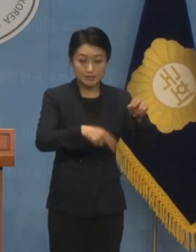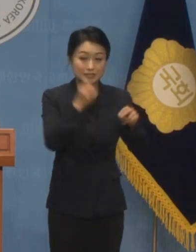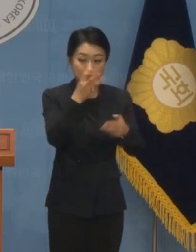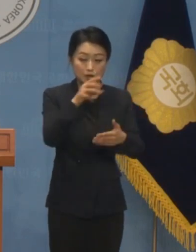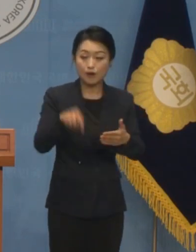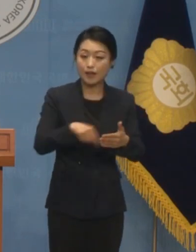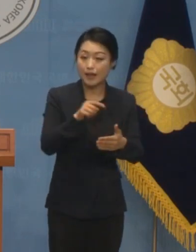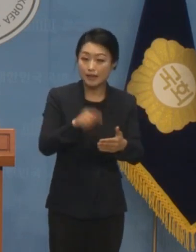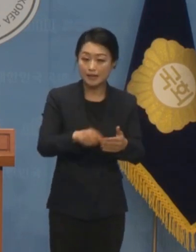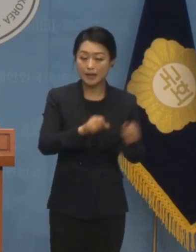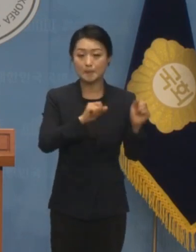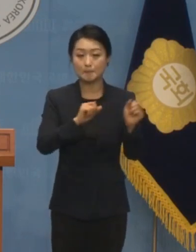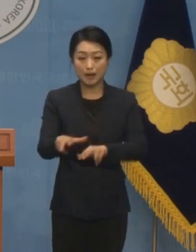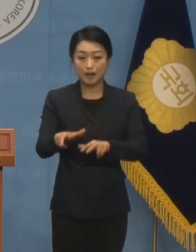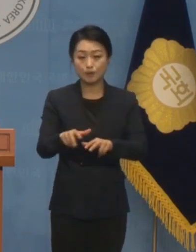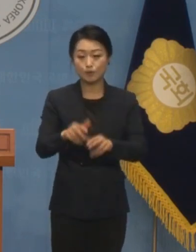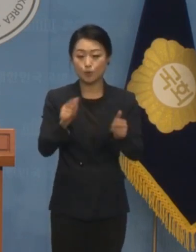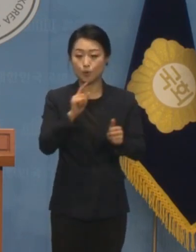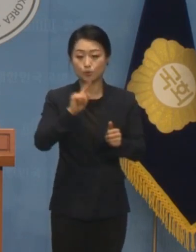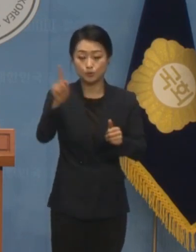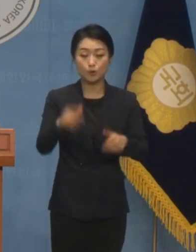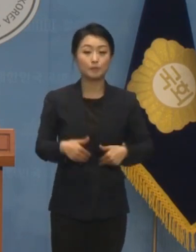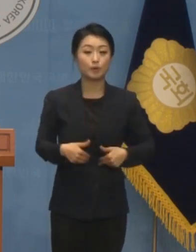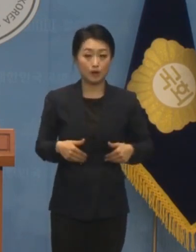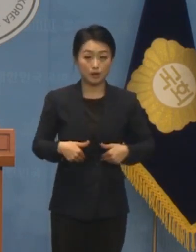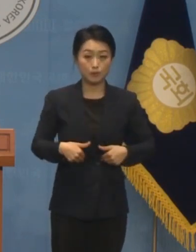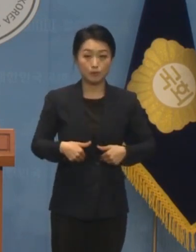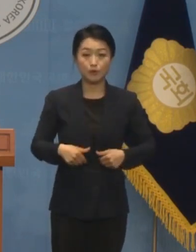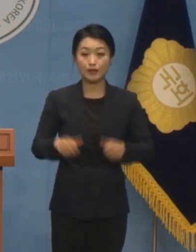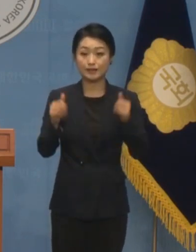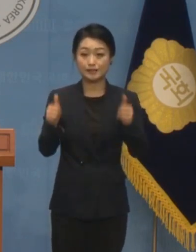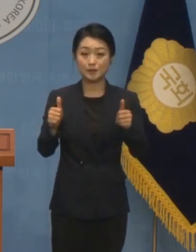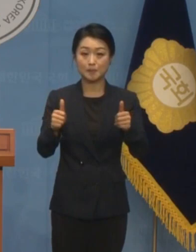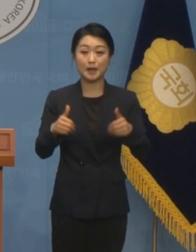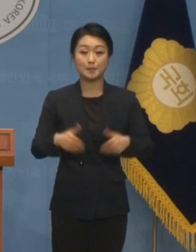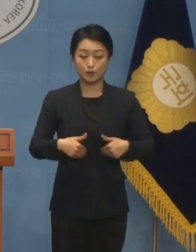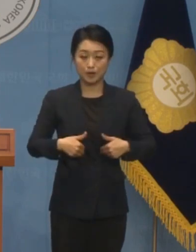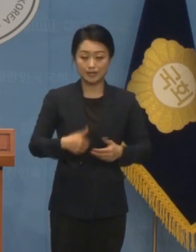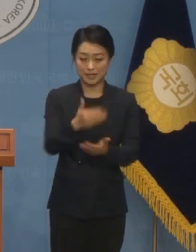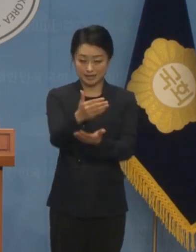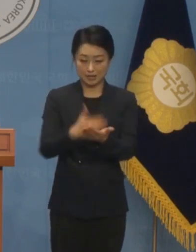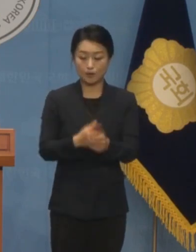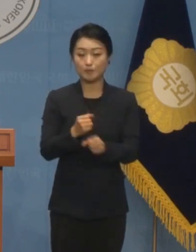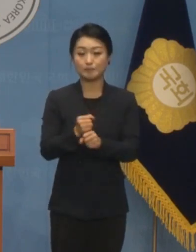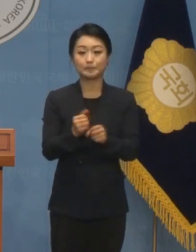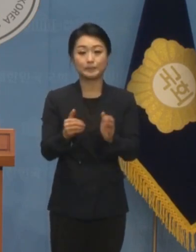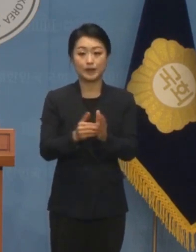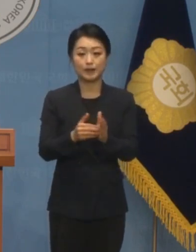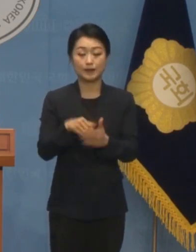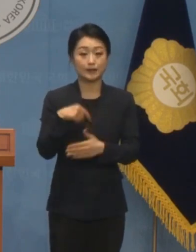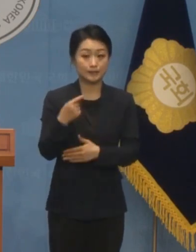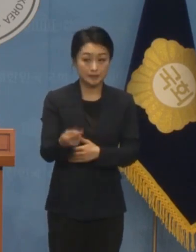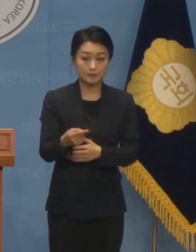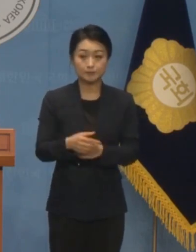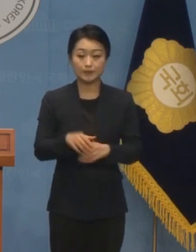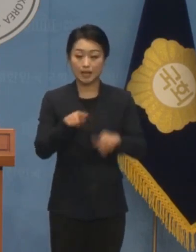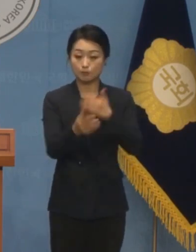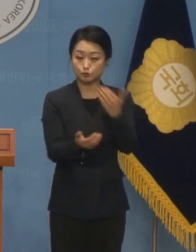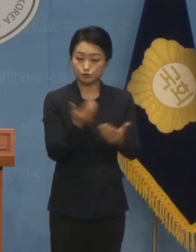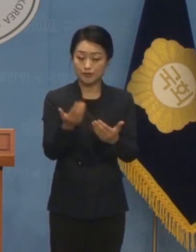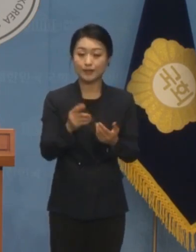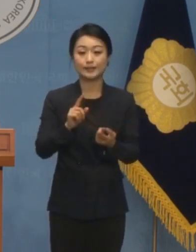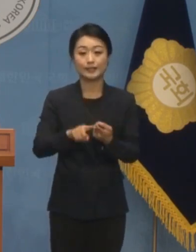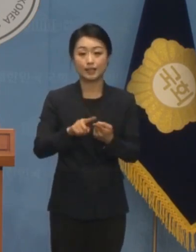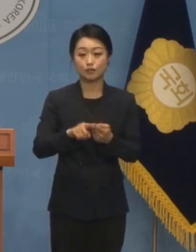이내에 반드시 공소 제기하고 공소를 유지하도록 규정하였습니다. 그리고 압수수색에